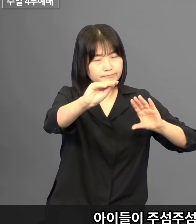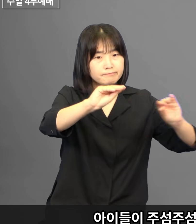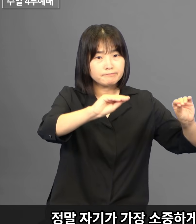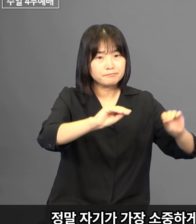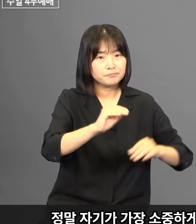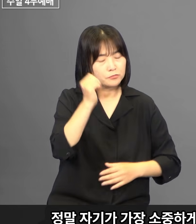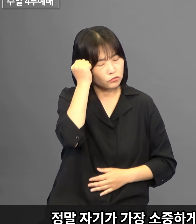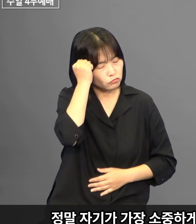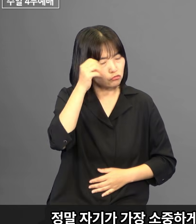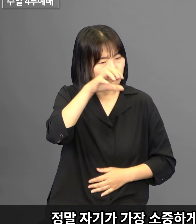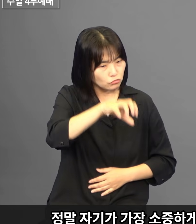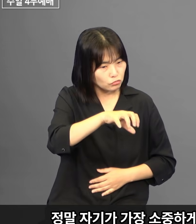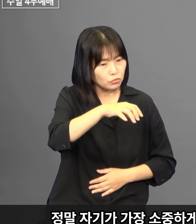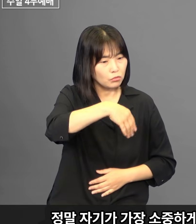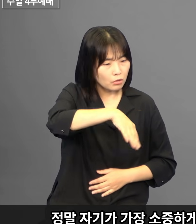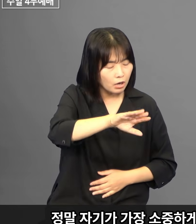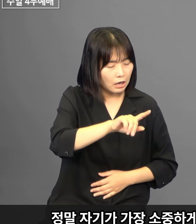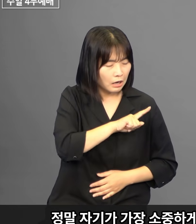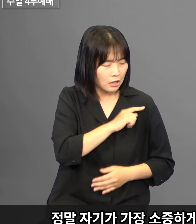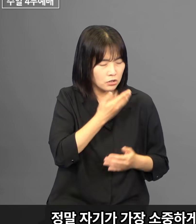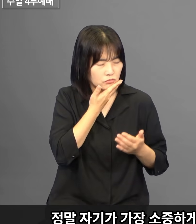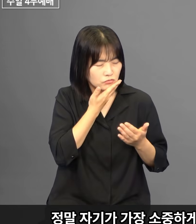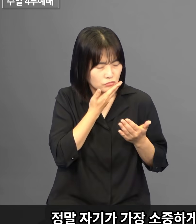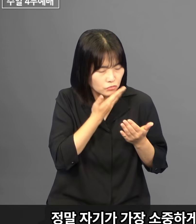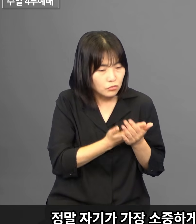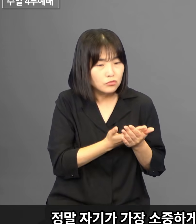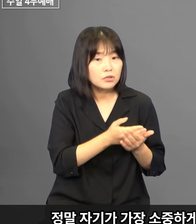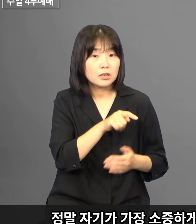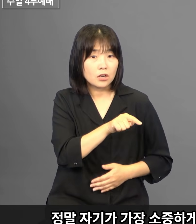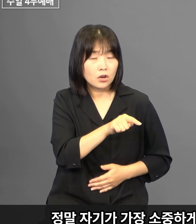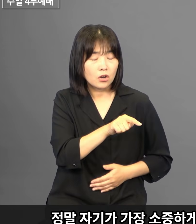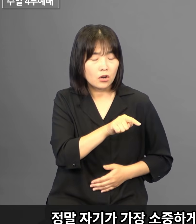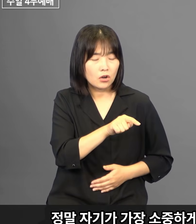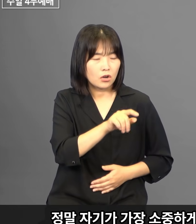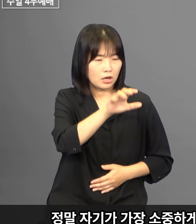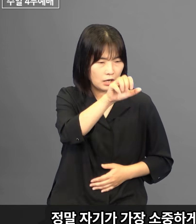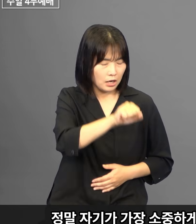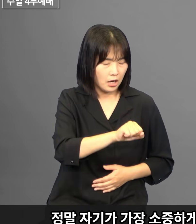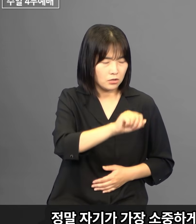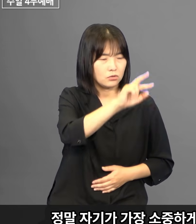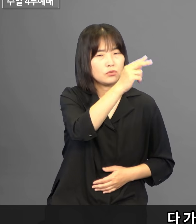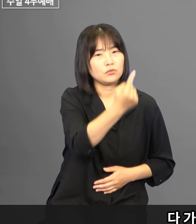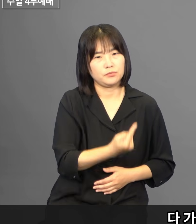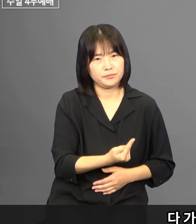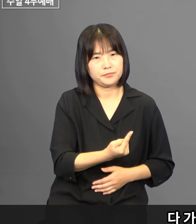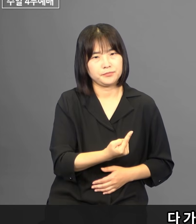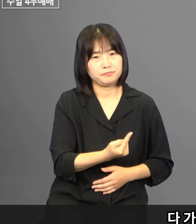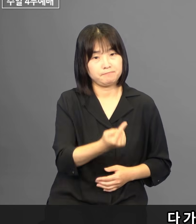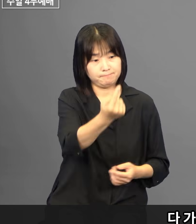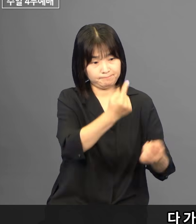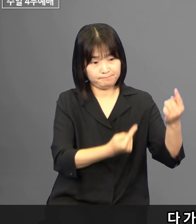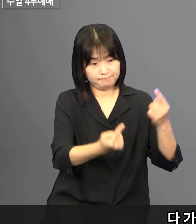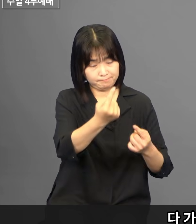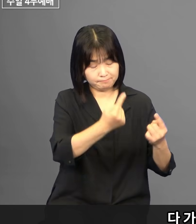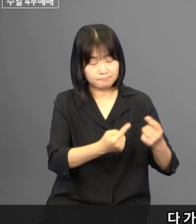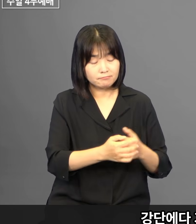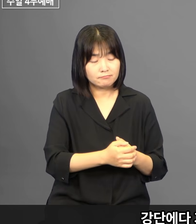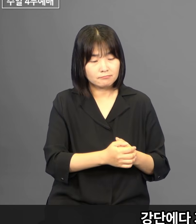가서 정말 자기가 가장 소중하게 여기는 것을 가지고 다시 왔습니다. 다 가지고